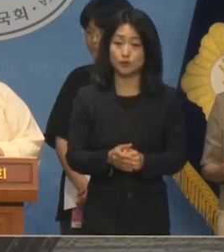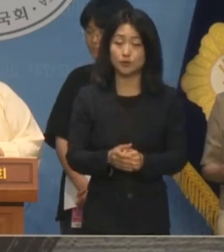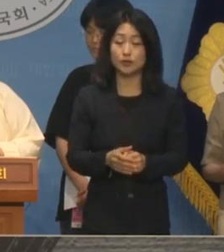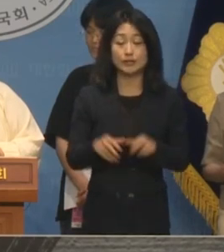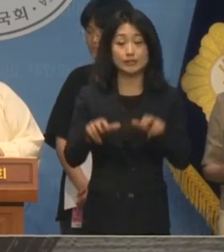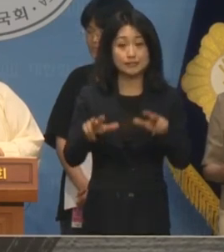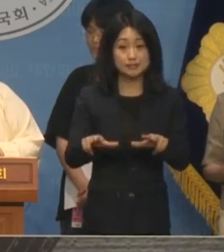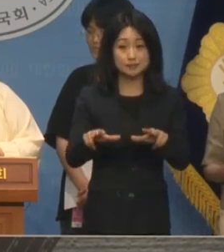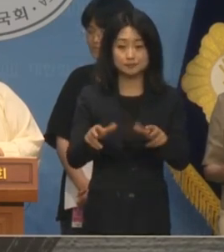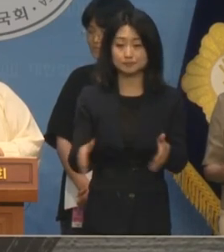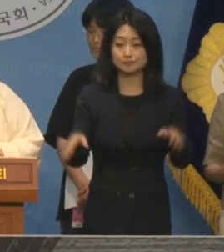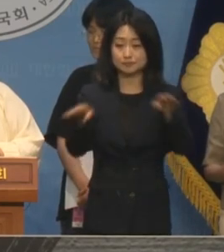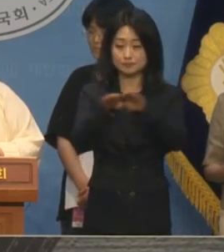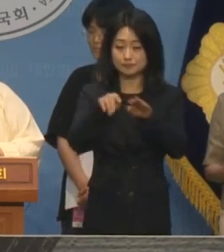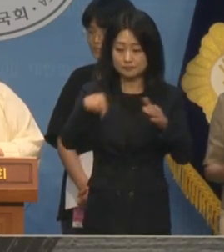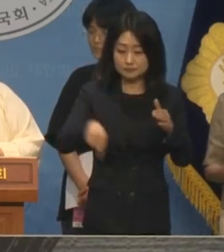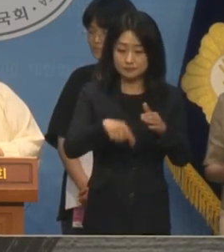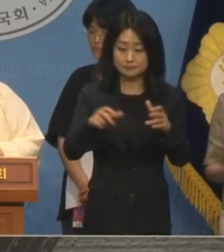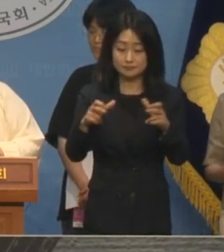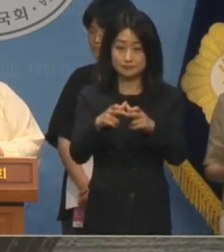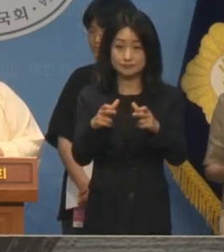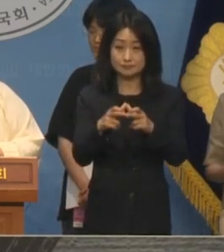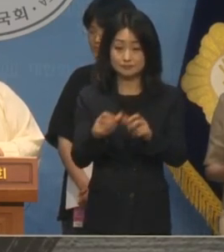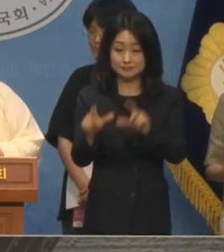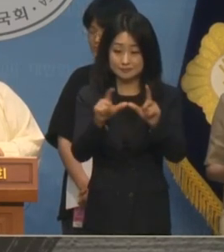있는 장애인들의 목소리,